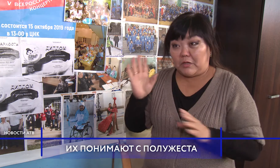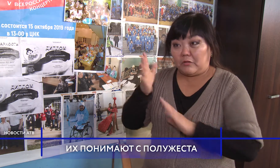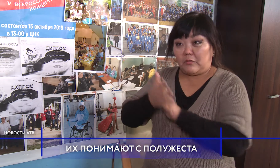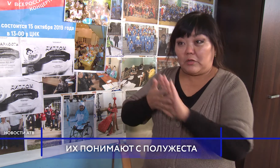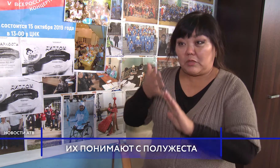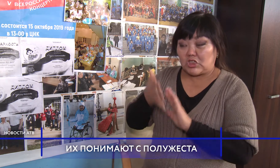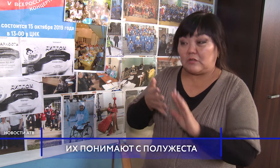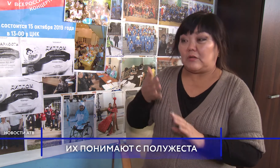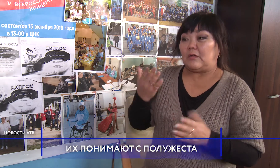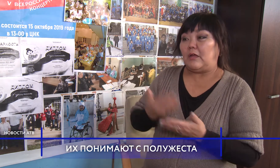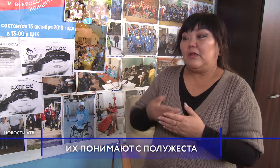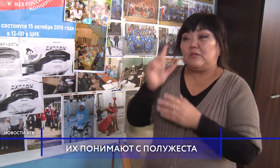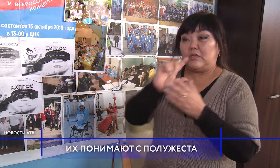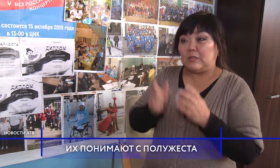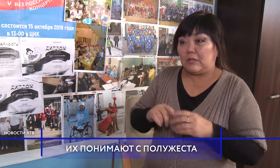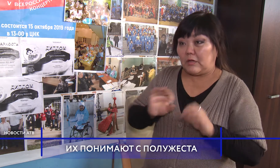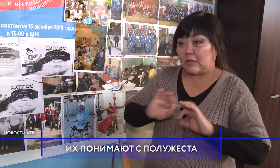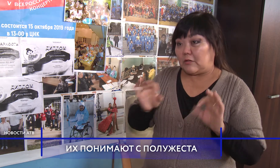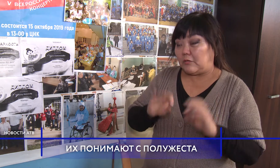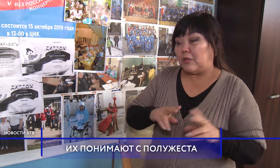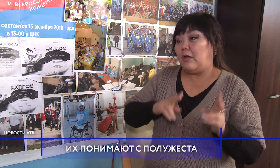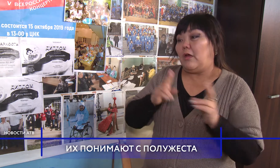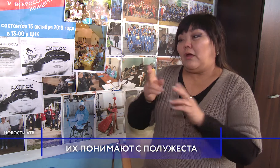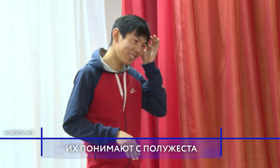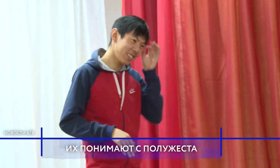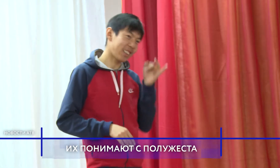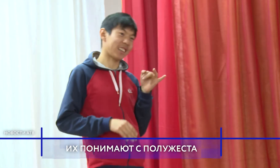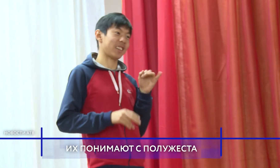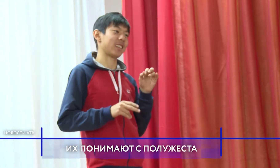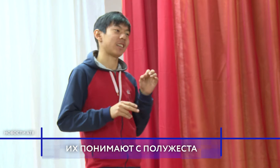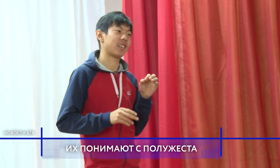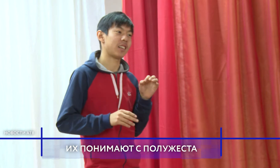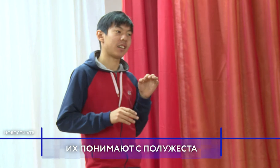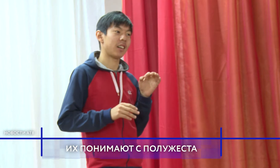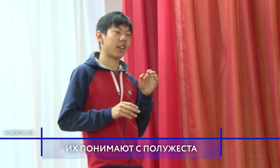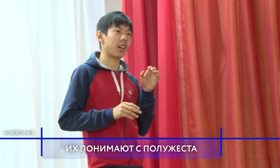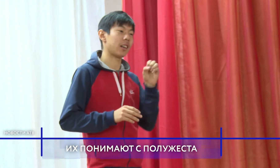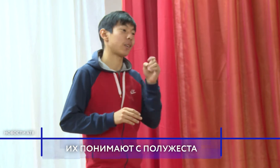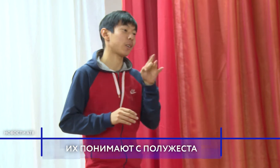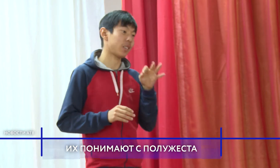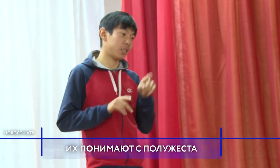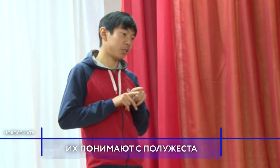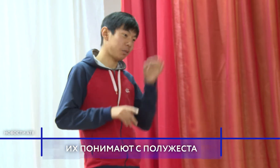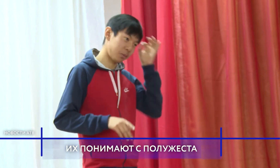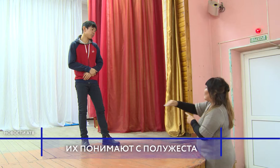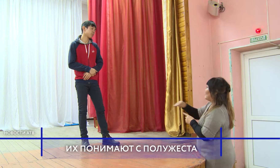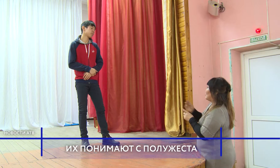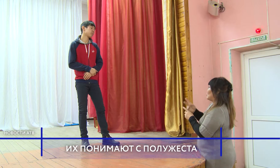свое время на жестах, да, стихи рассказывала. Так и выработался профессиональный язык жестов. Теперь Ирина помогает